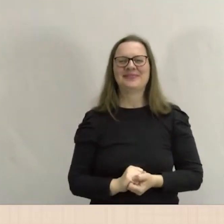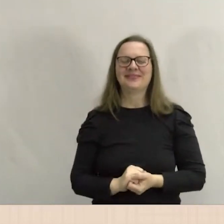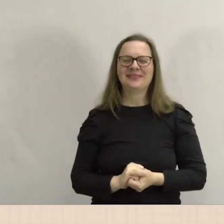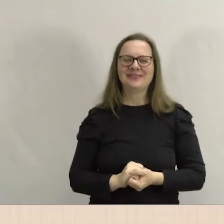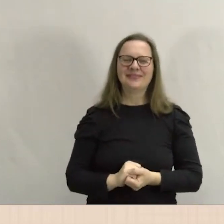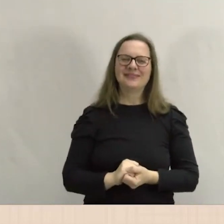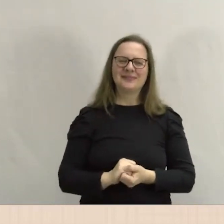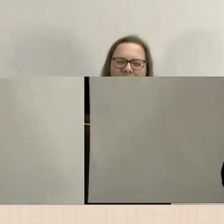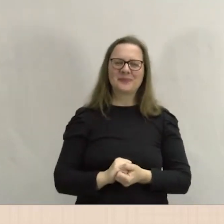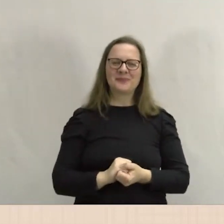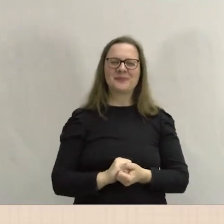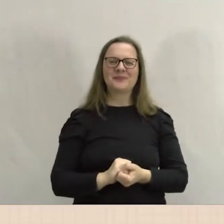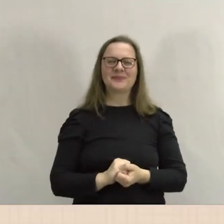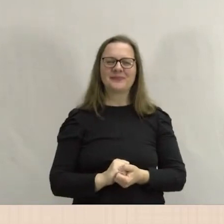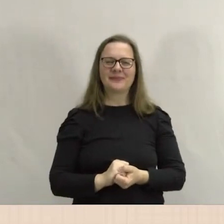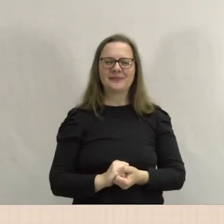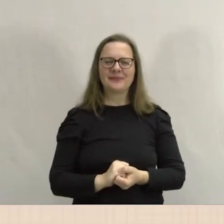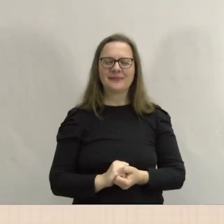Joel,